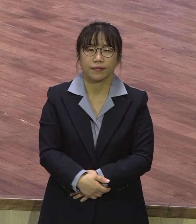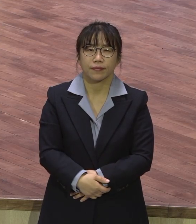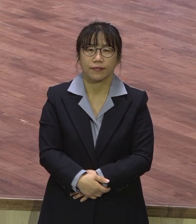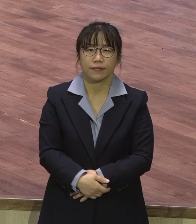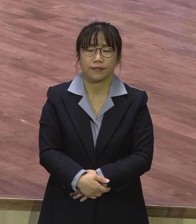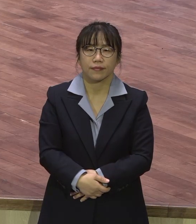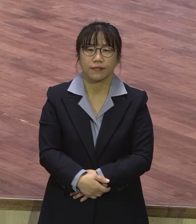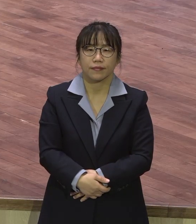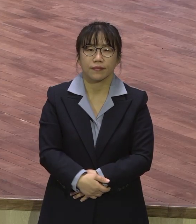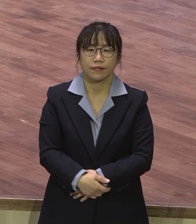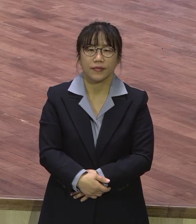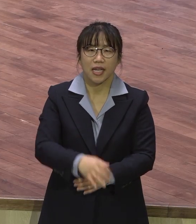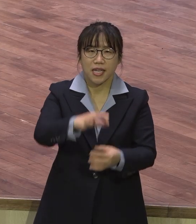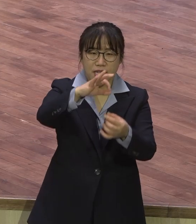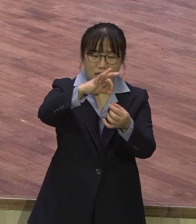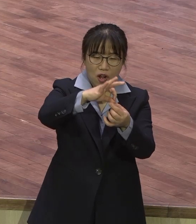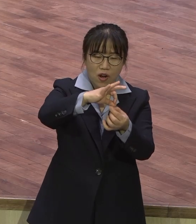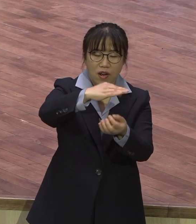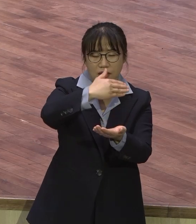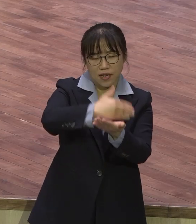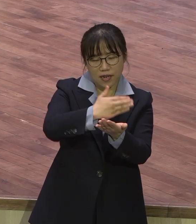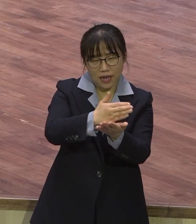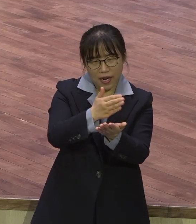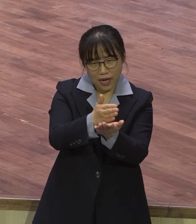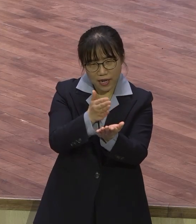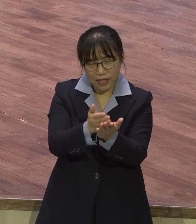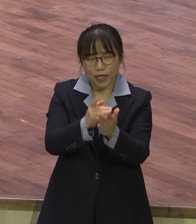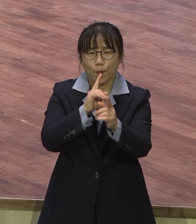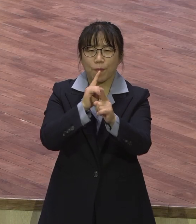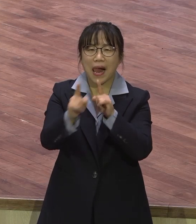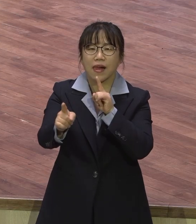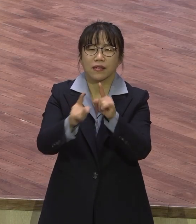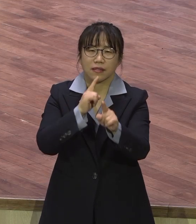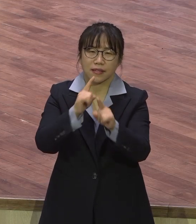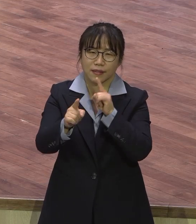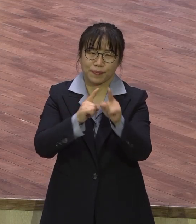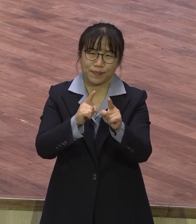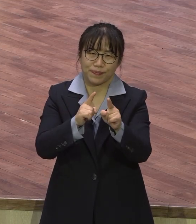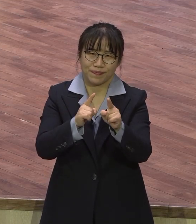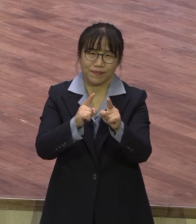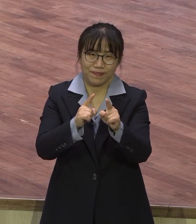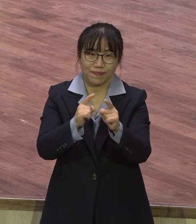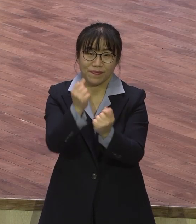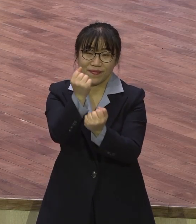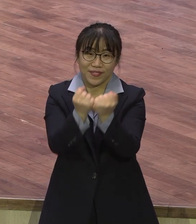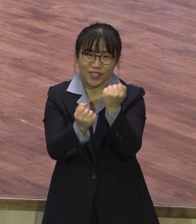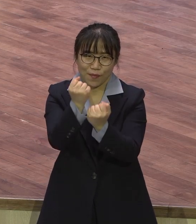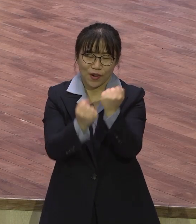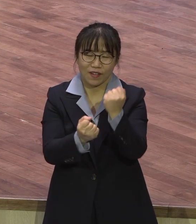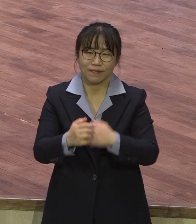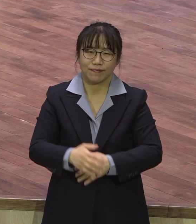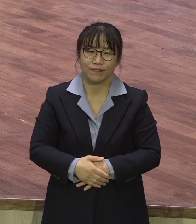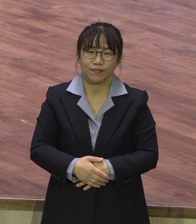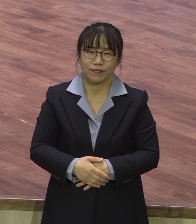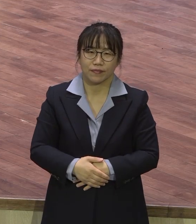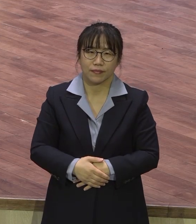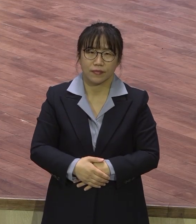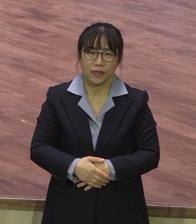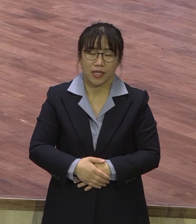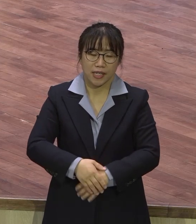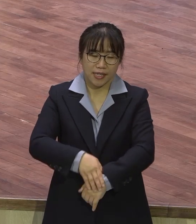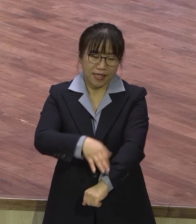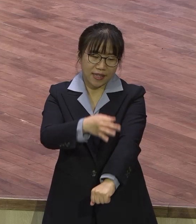우리말로 바로 하면 열 가지 말씀 그런 말이에요 열 가지 말씀 부드럽지요 단순히